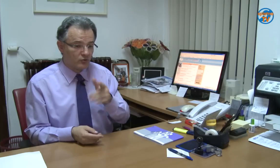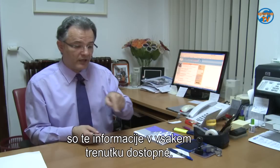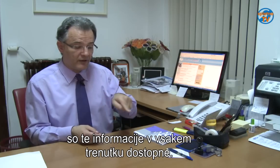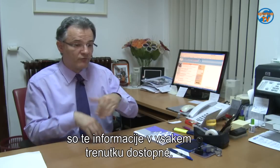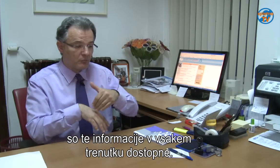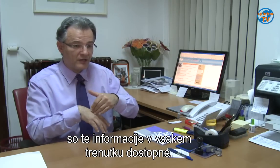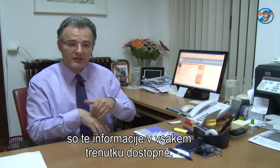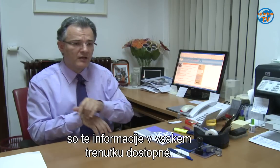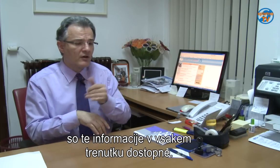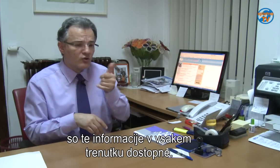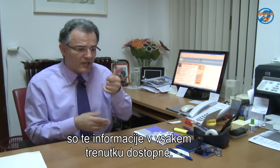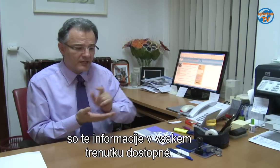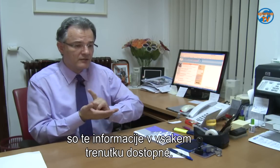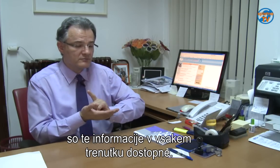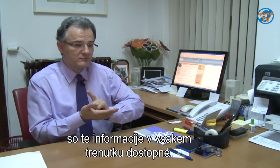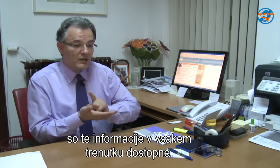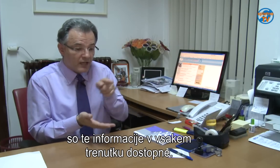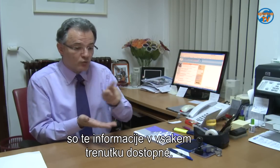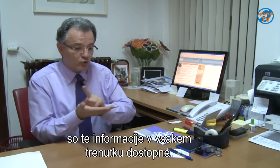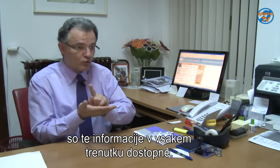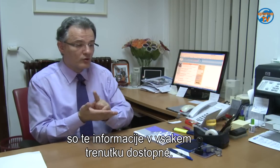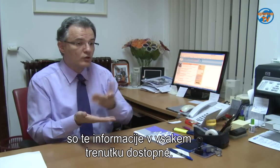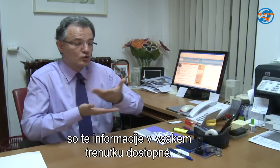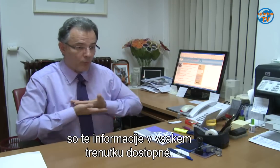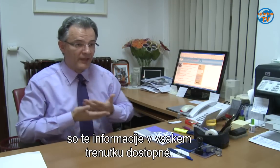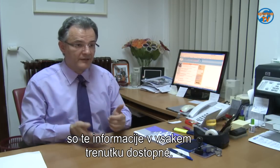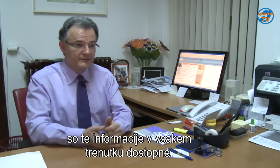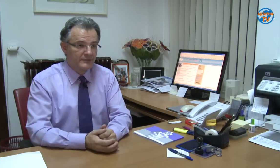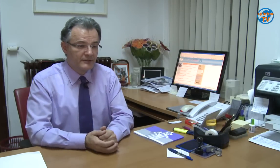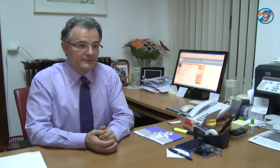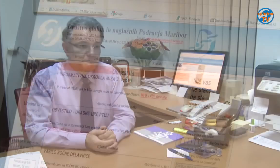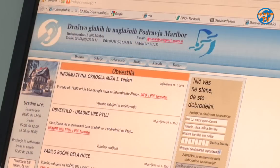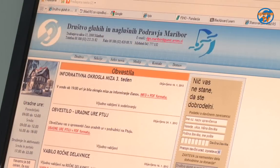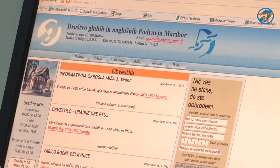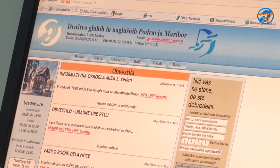te informacije v vsaki trenutku dostopne.